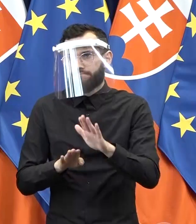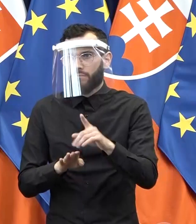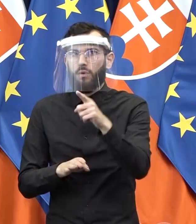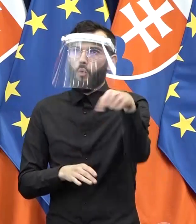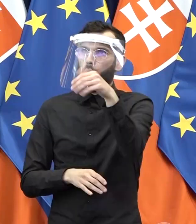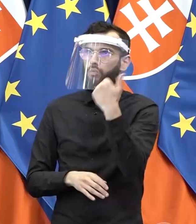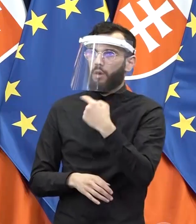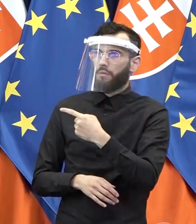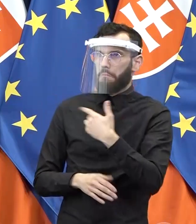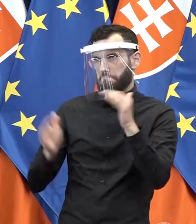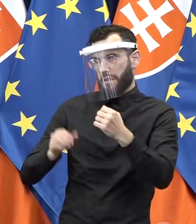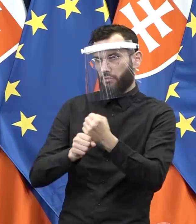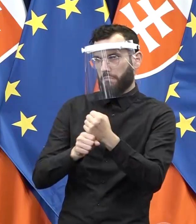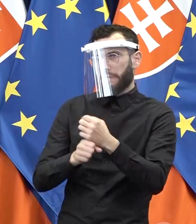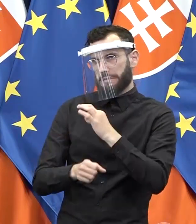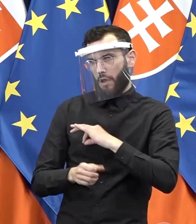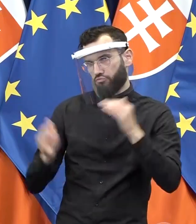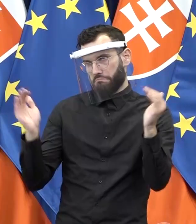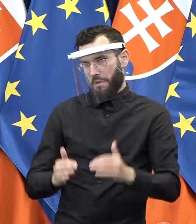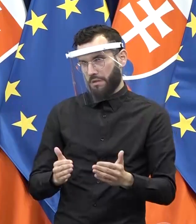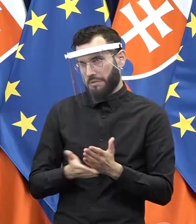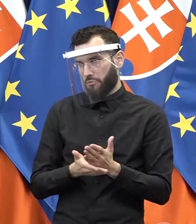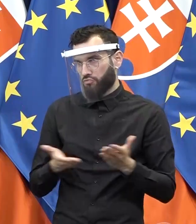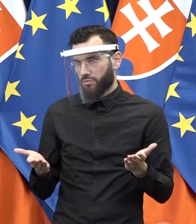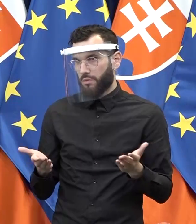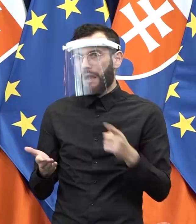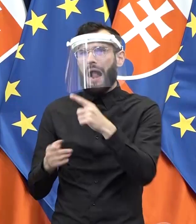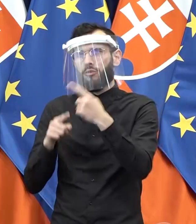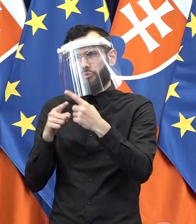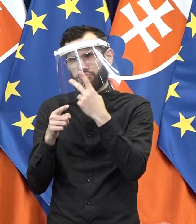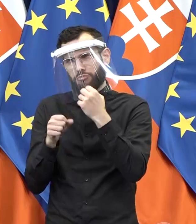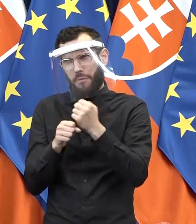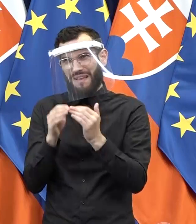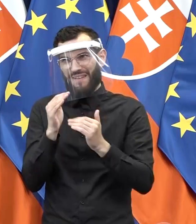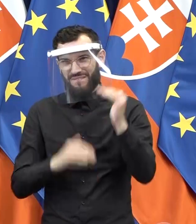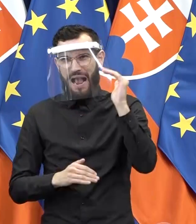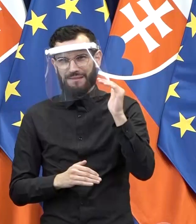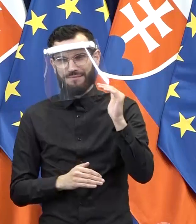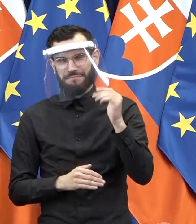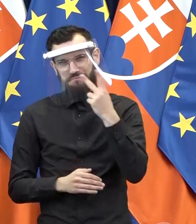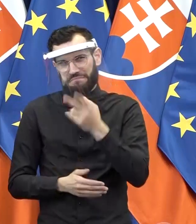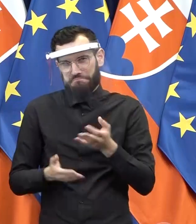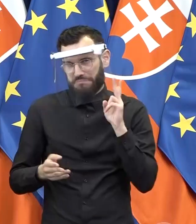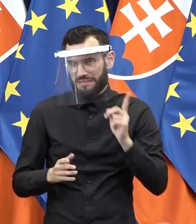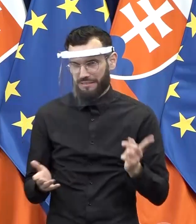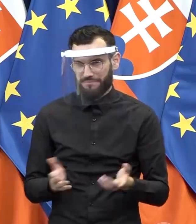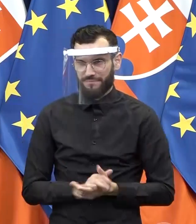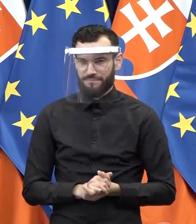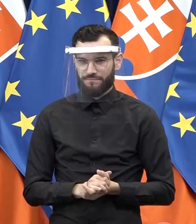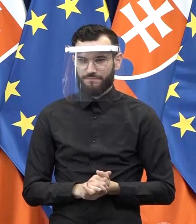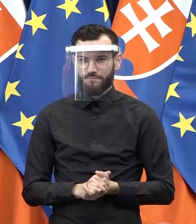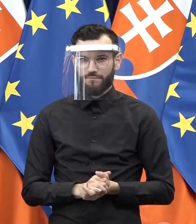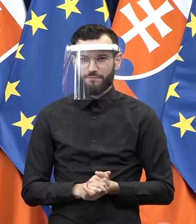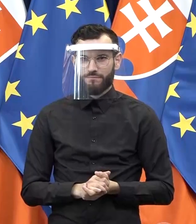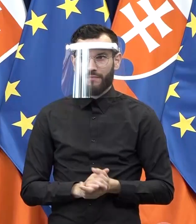si povedali, že ak teraz robíme menej, tak si zaslúžime menej. Hoci asi paradoxne robíme trošku viac, jak v tých mierových časoch. Opäť